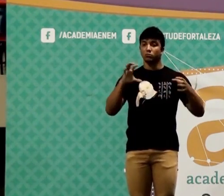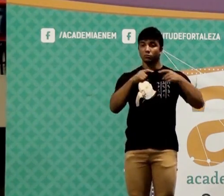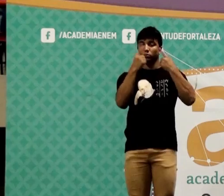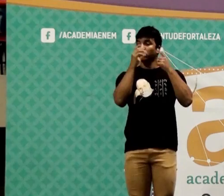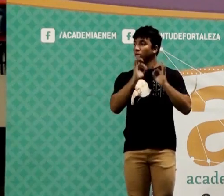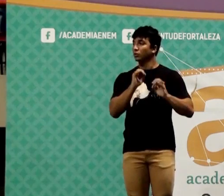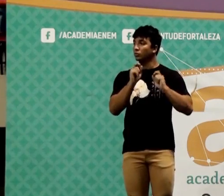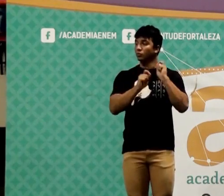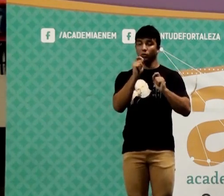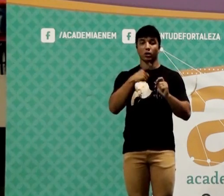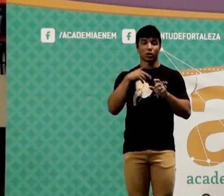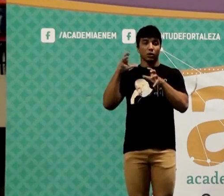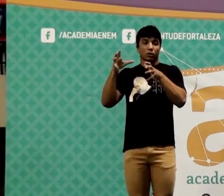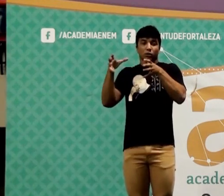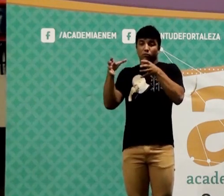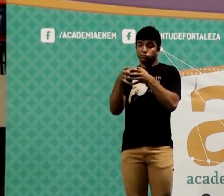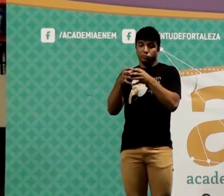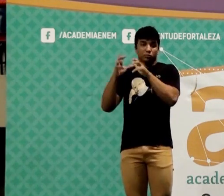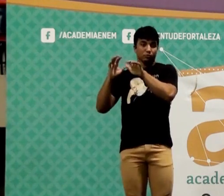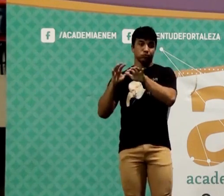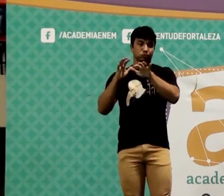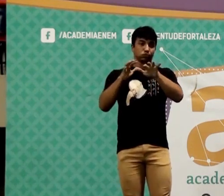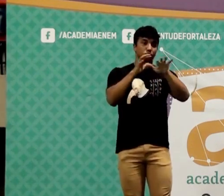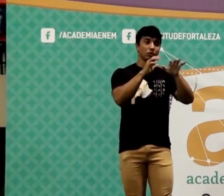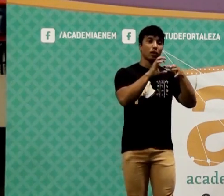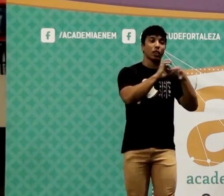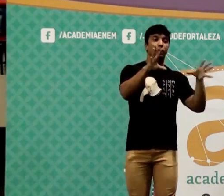Eu só tenho um aqui, ó. Peraí.